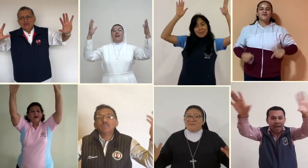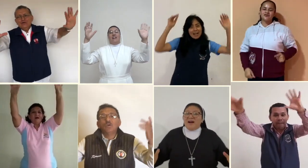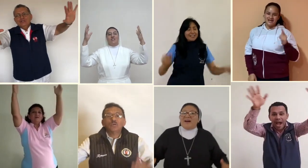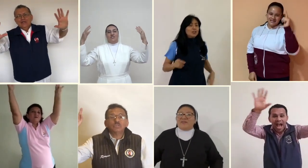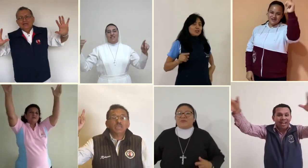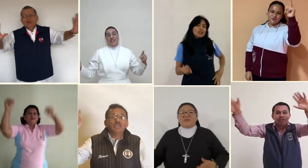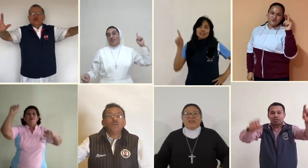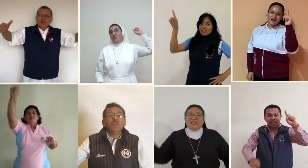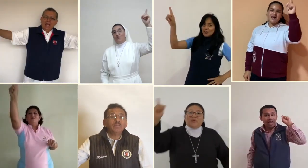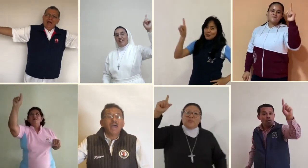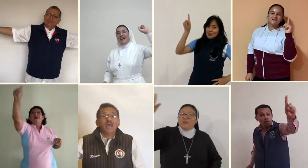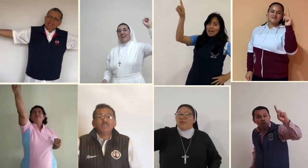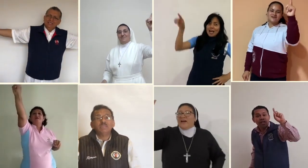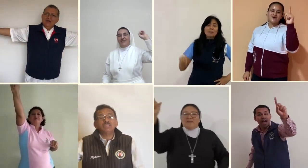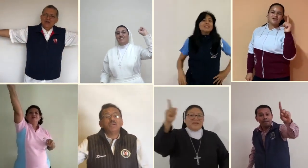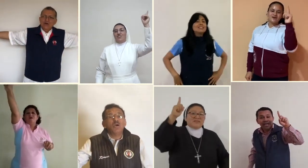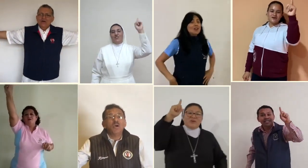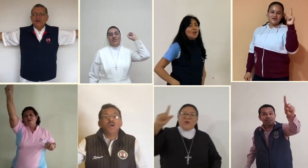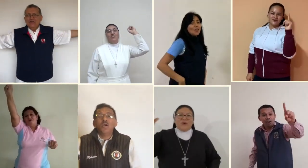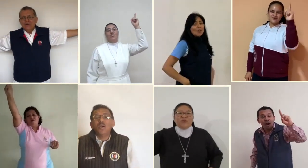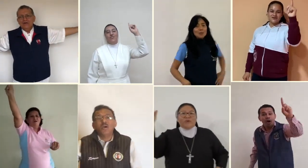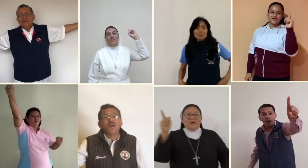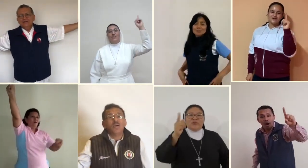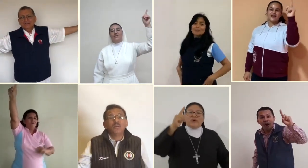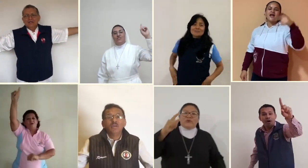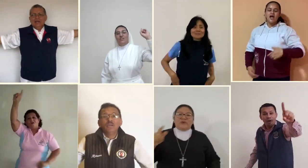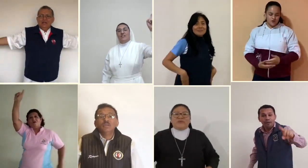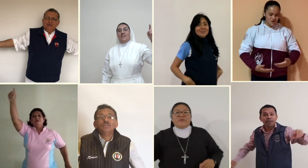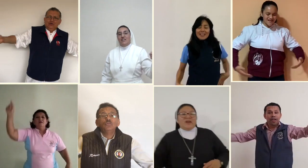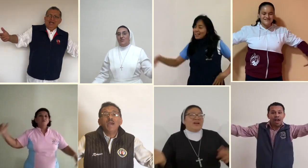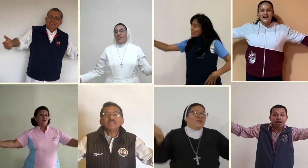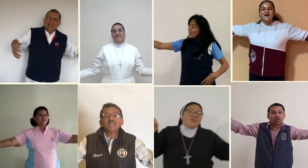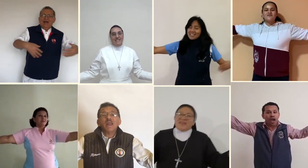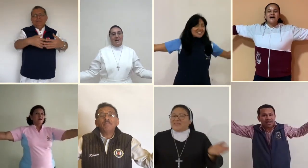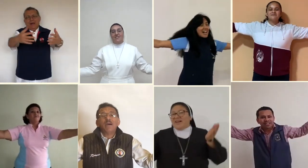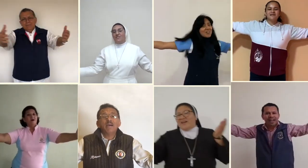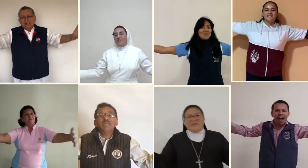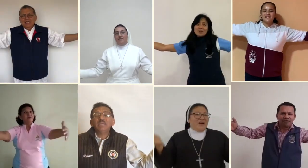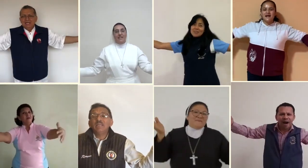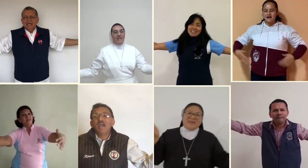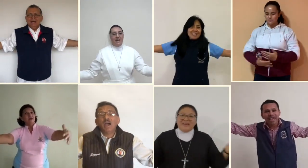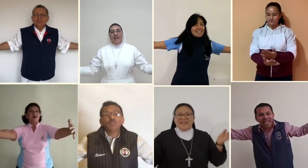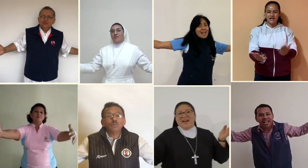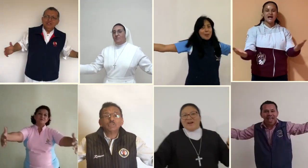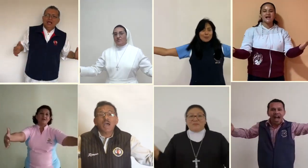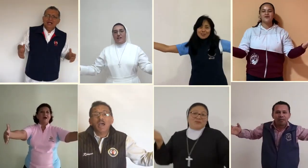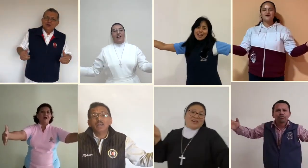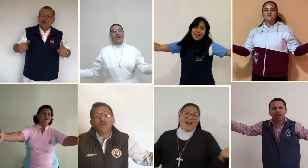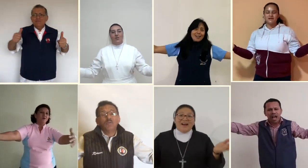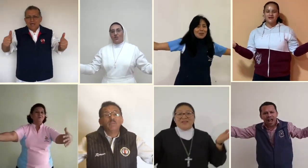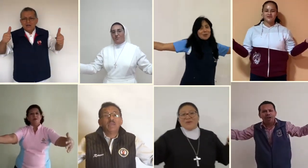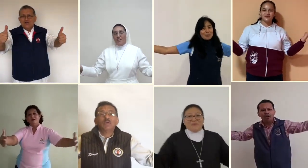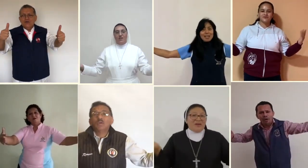manos y una misión Nuestra familia busca